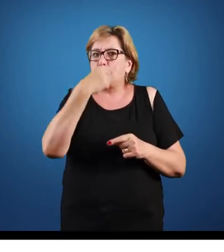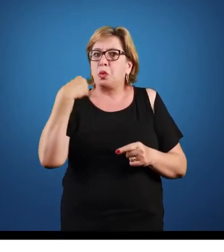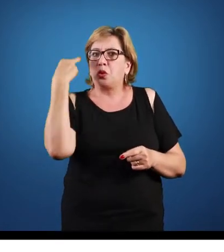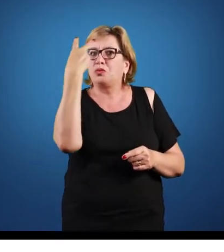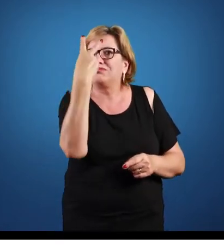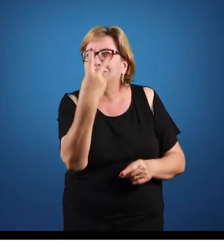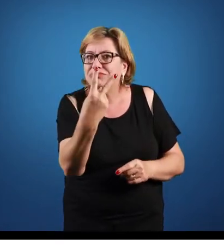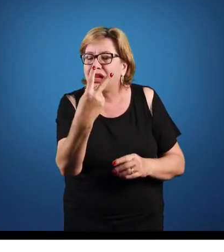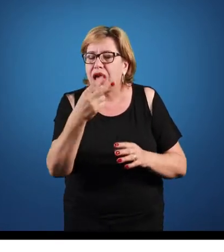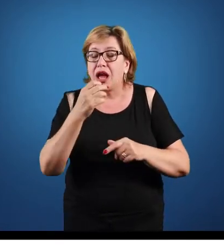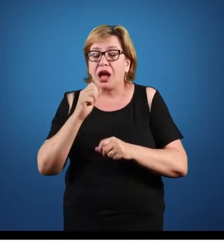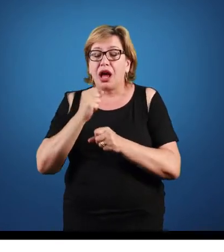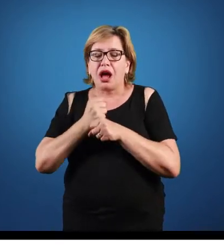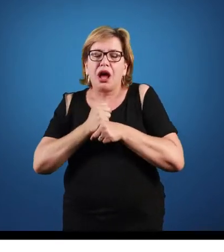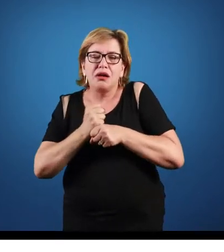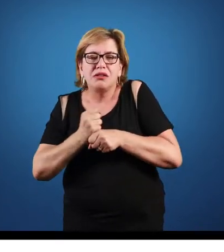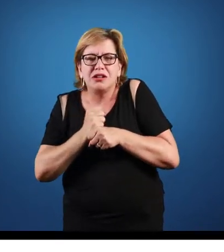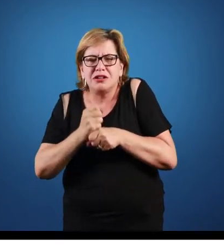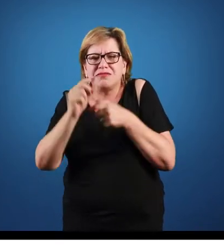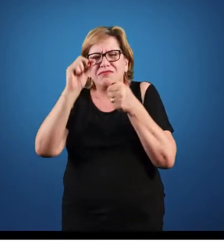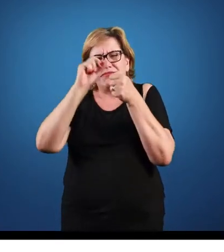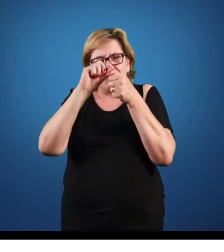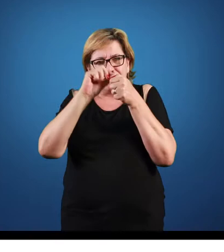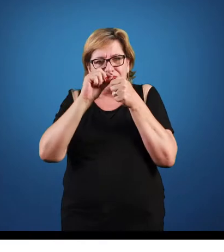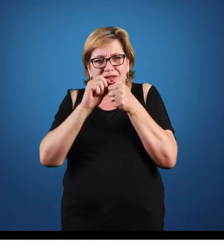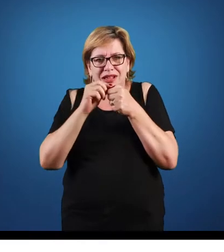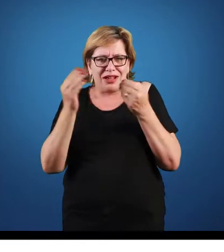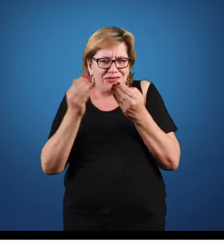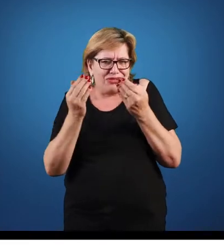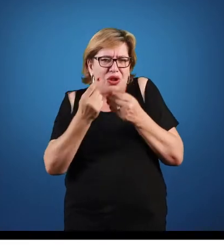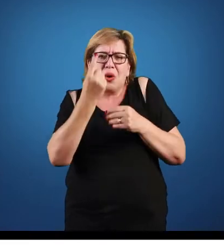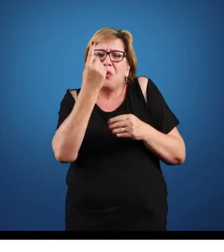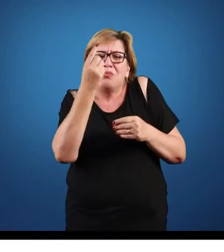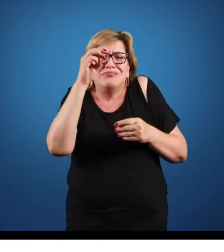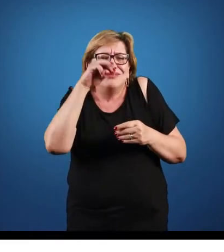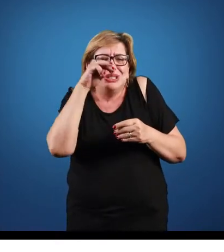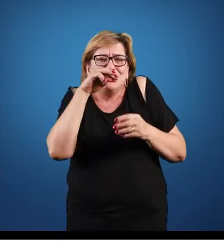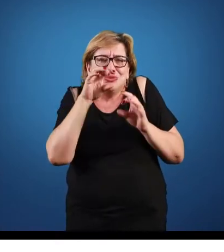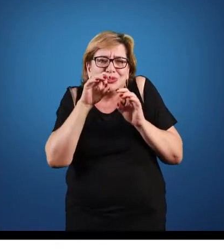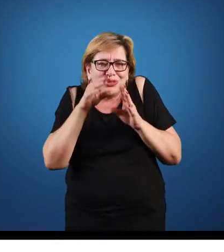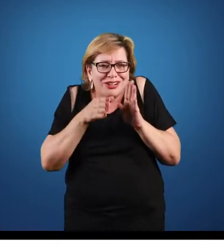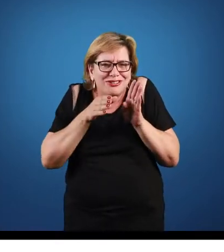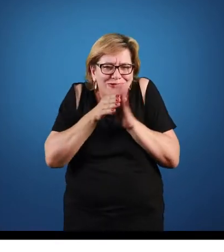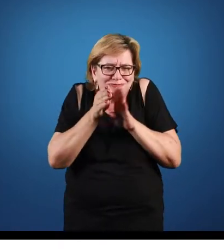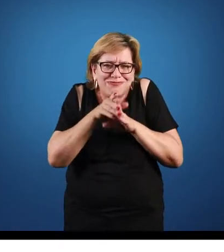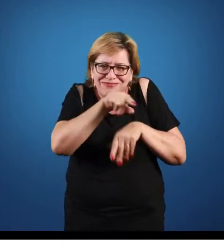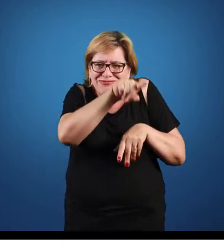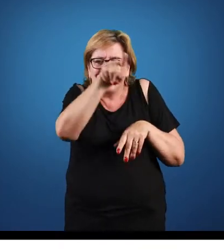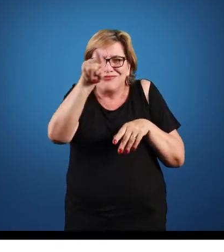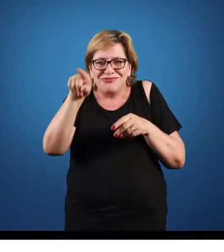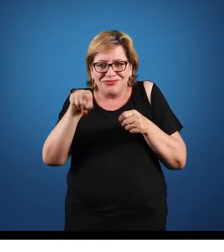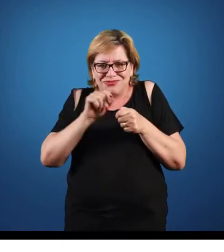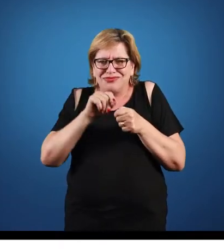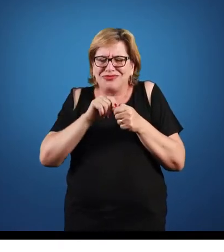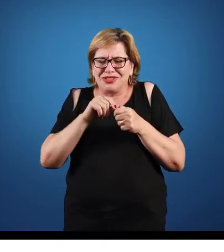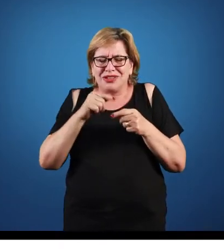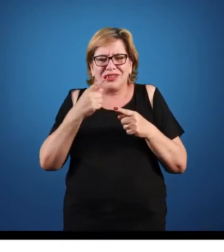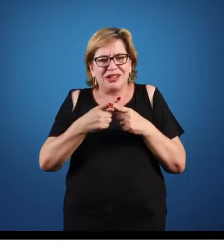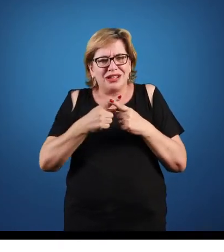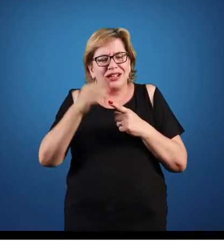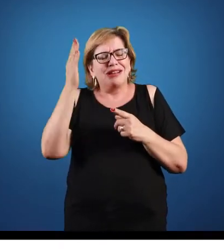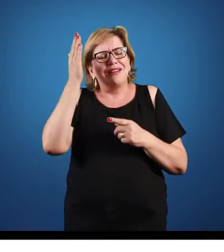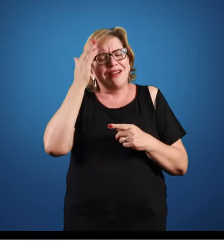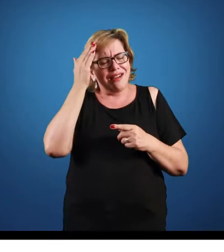ele leva alguns anos para ser realizado a gente está cobrando de vocês um minuto só justamente por isso porque a gente sabe o trabalho que dá aos meus alunos é